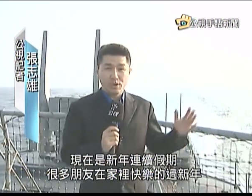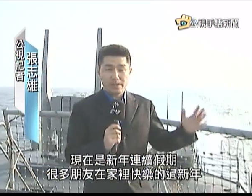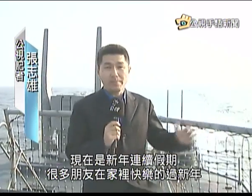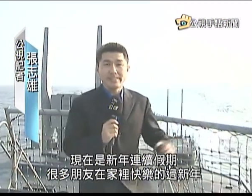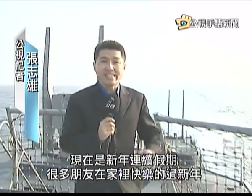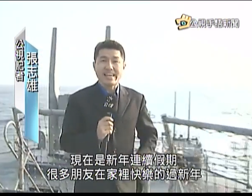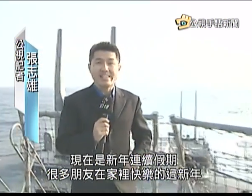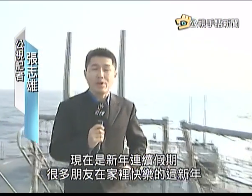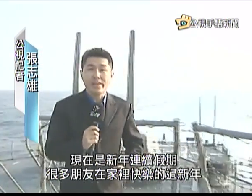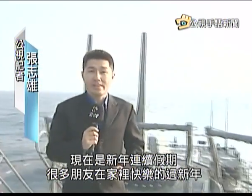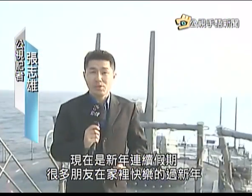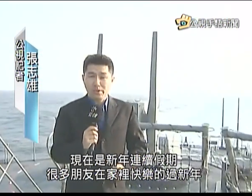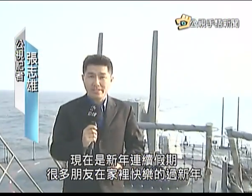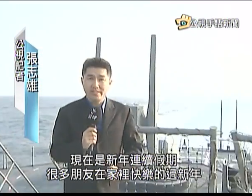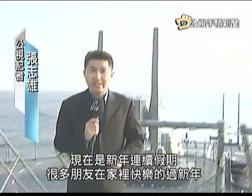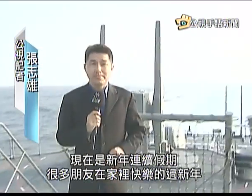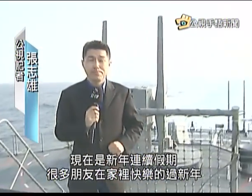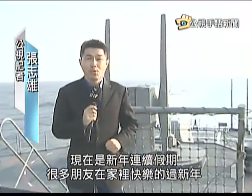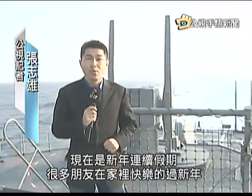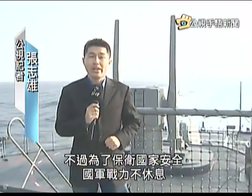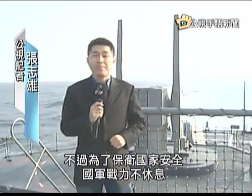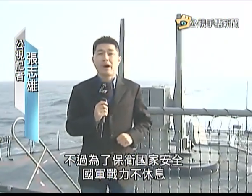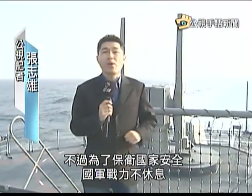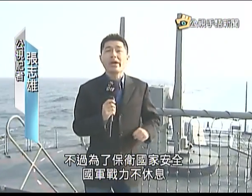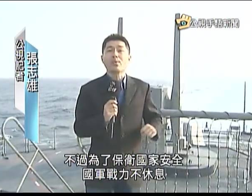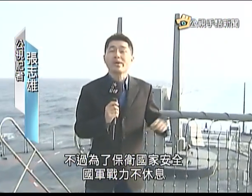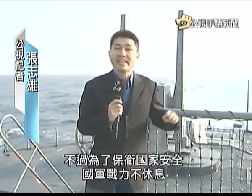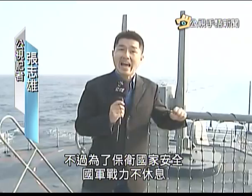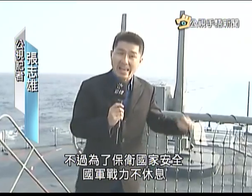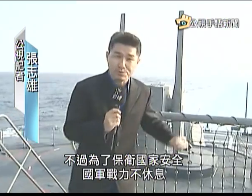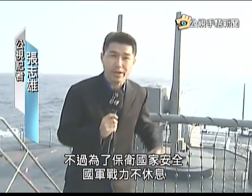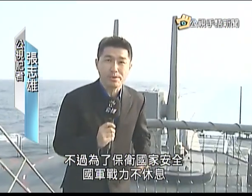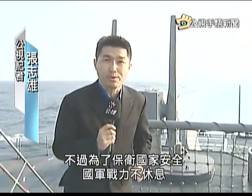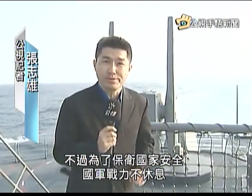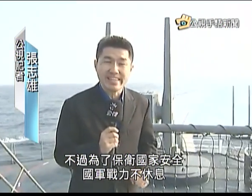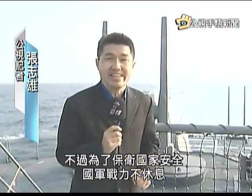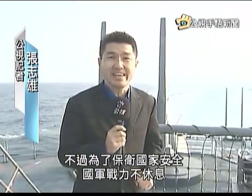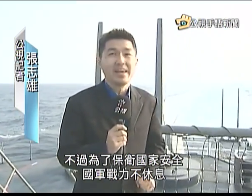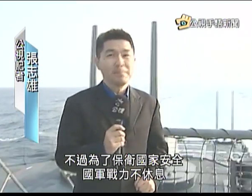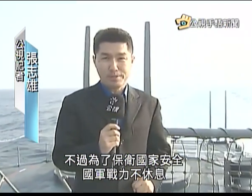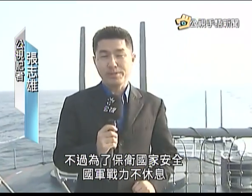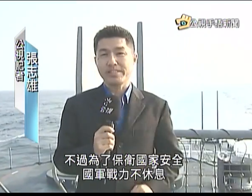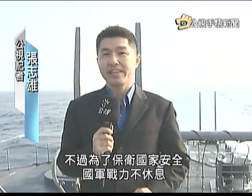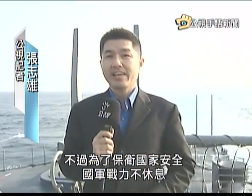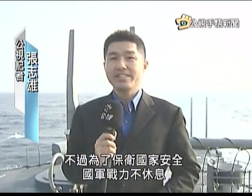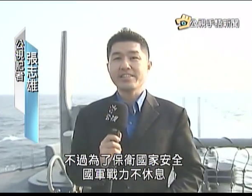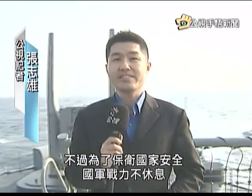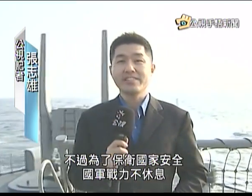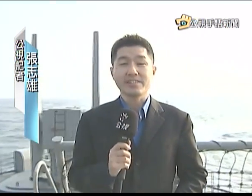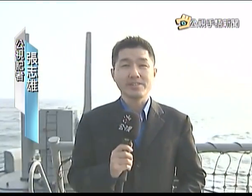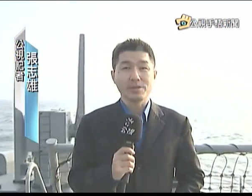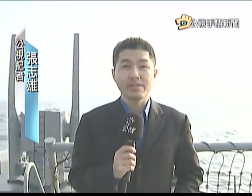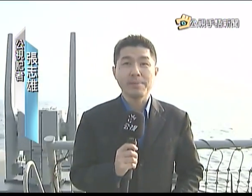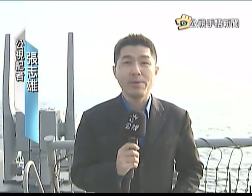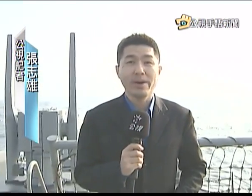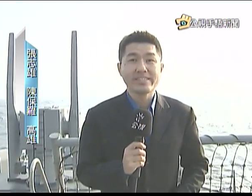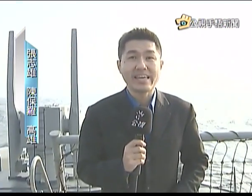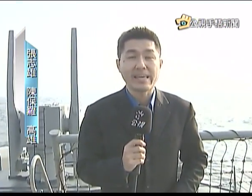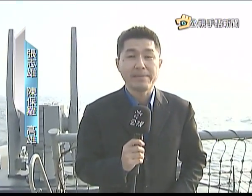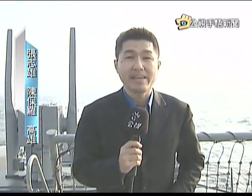友们在家里快乐的过新年，不过为了保卫国家安全，国军战力不休息。以上是记者张志雄、陈保罗在太平洋以及巴